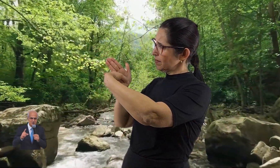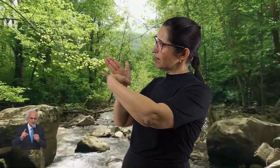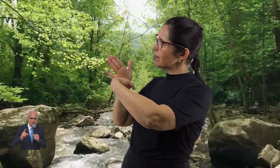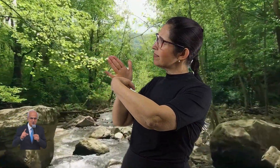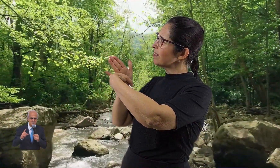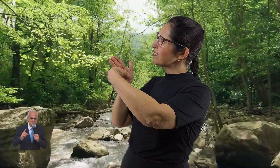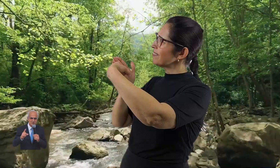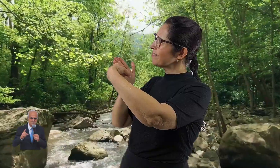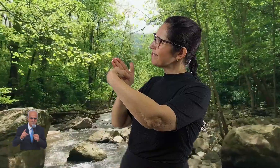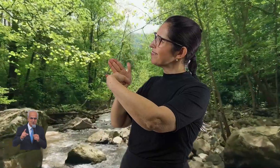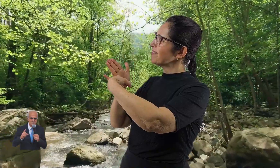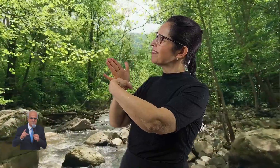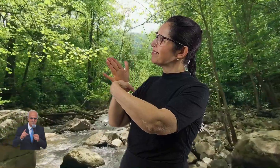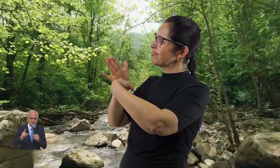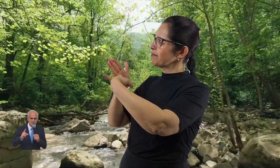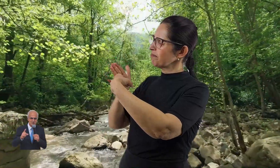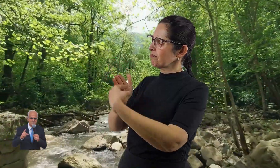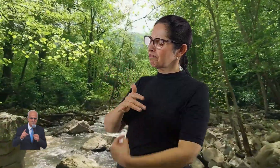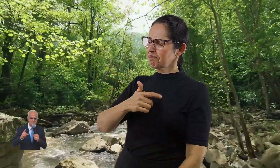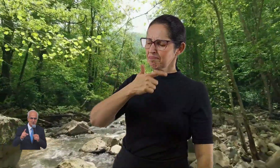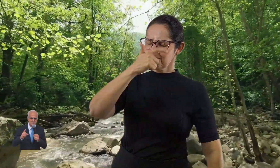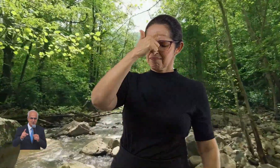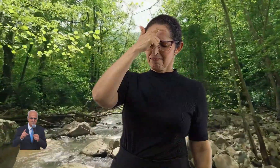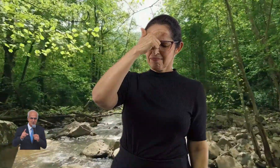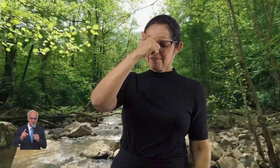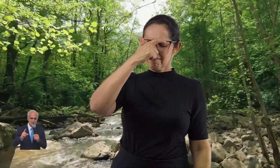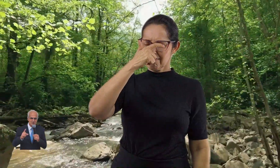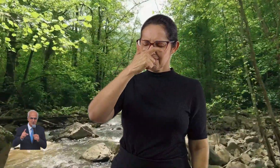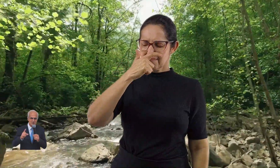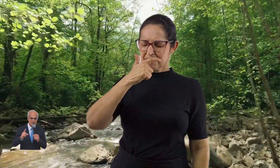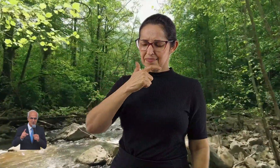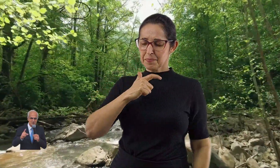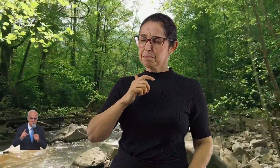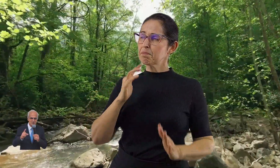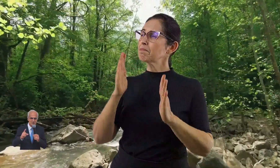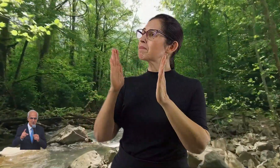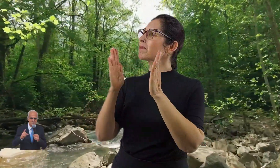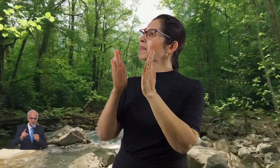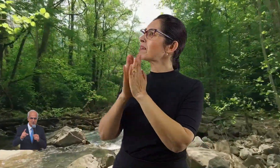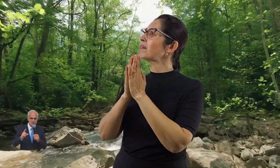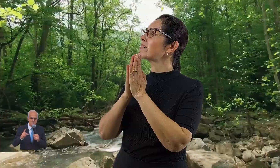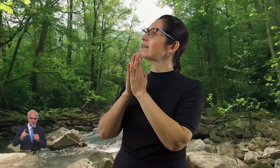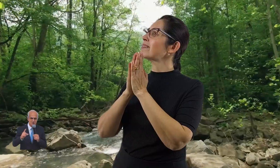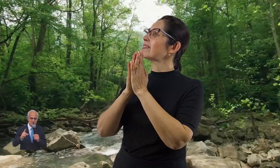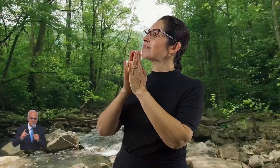prova-me, ó Pai, te peço em